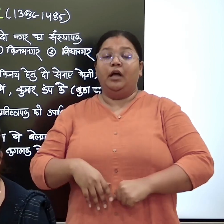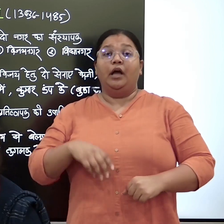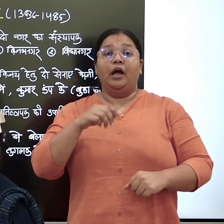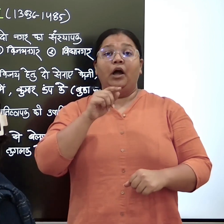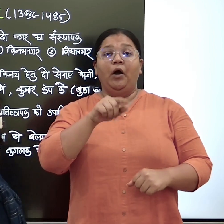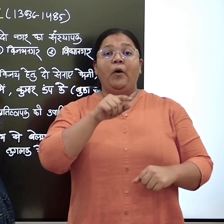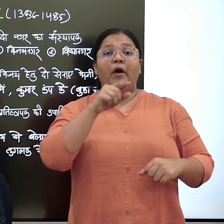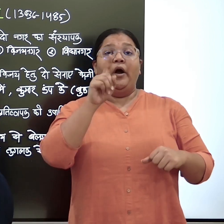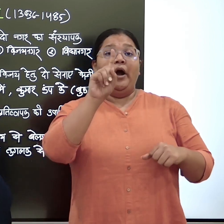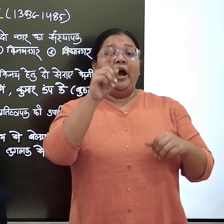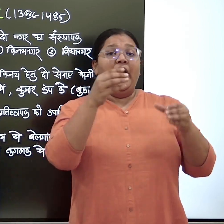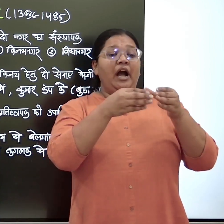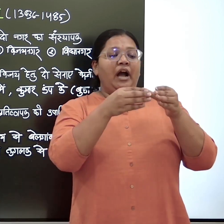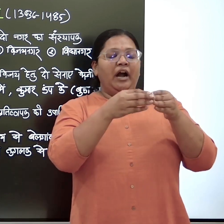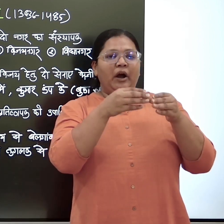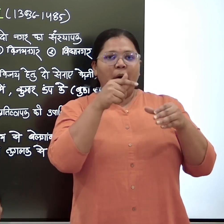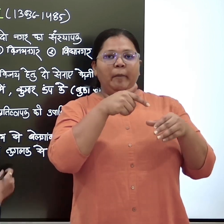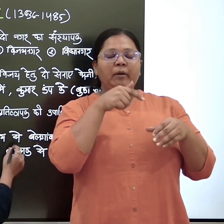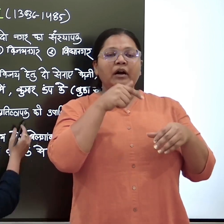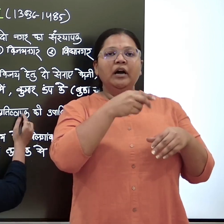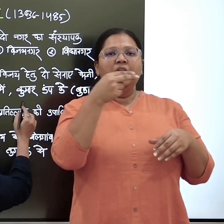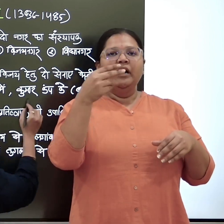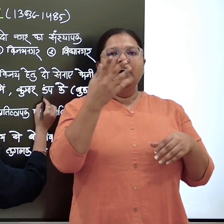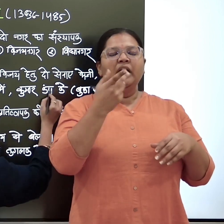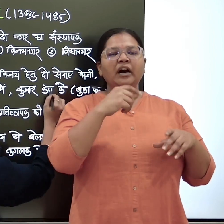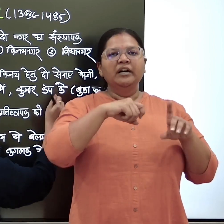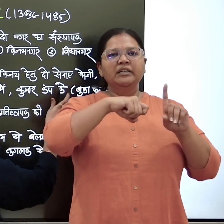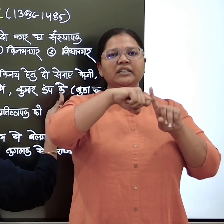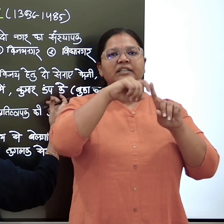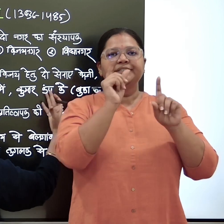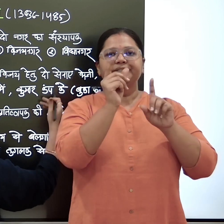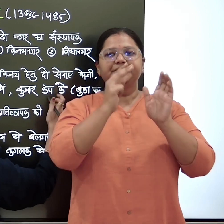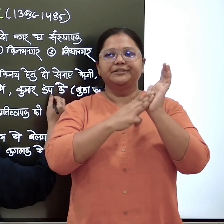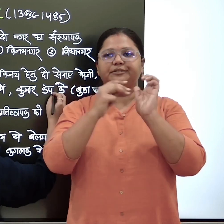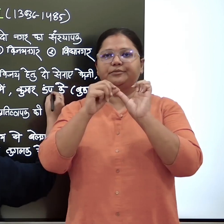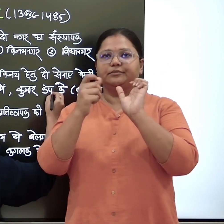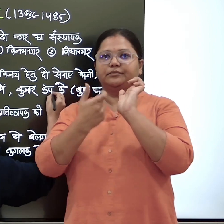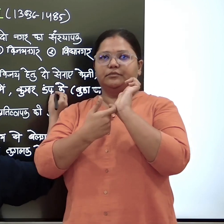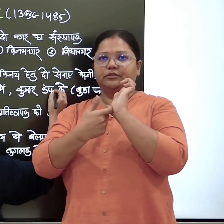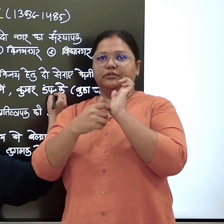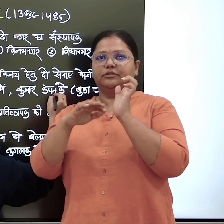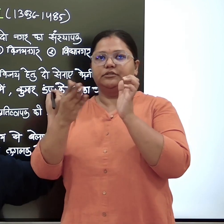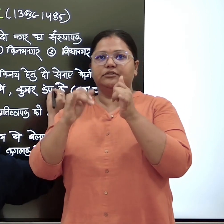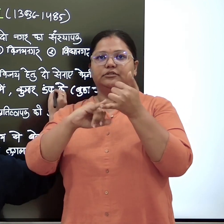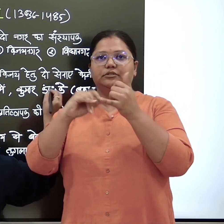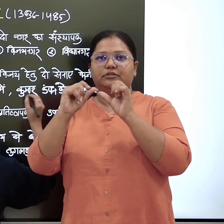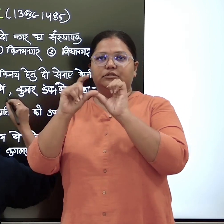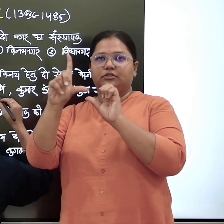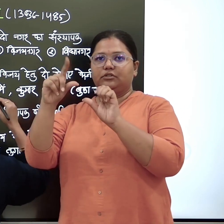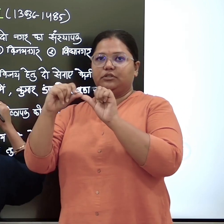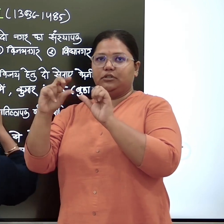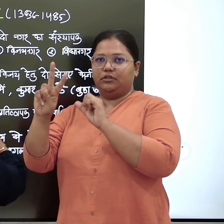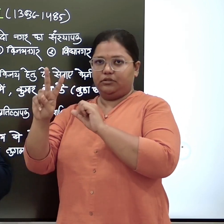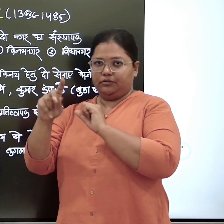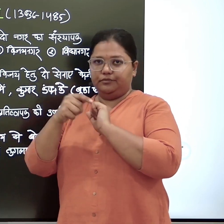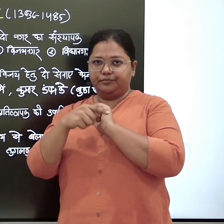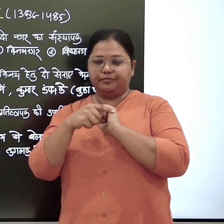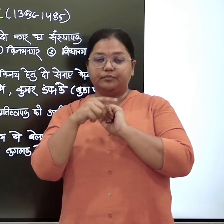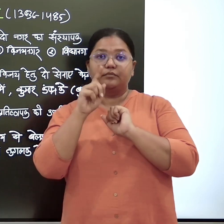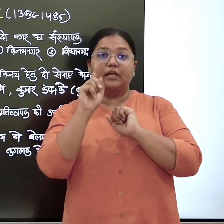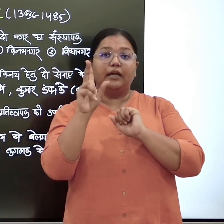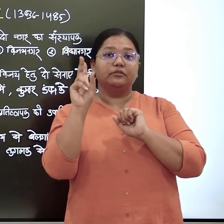कुमार सलव के पास और दूसरा था कुमार कंपन के पास। ठीक, इन दोनों ने मिलकर क्या किया,